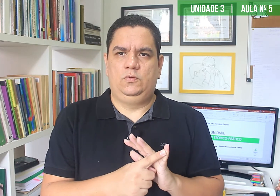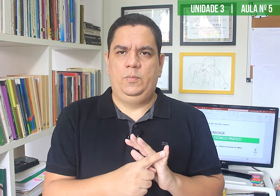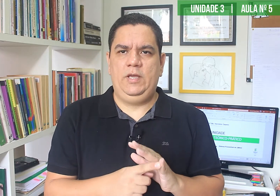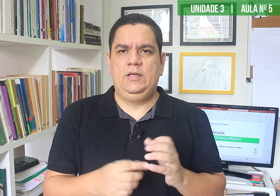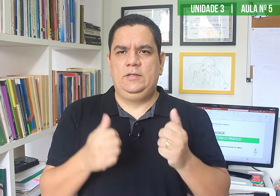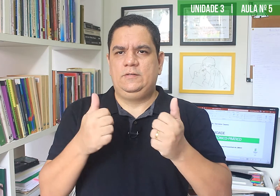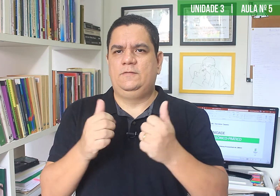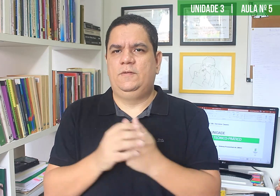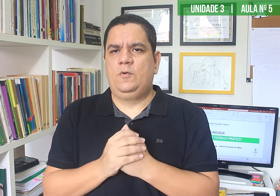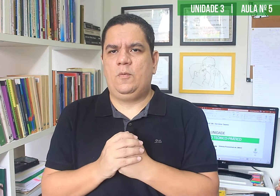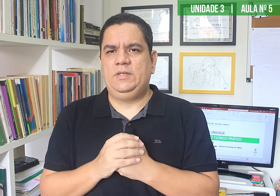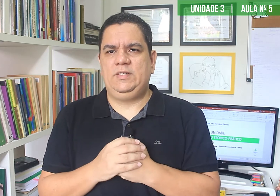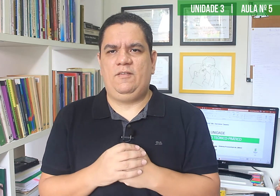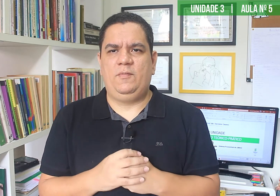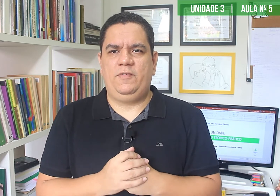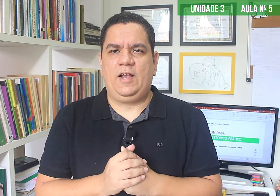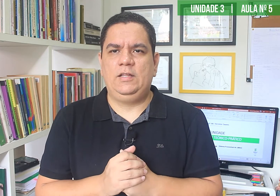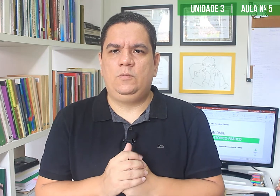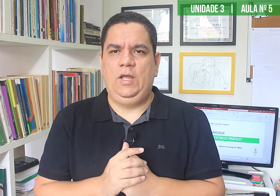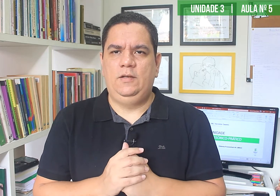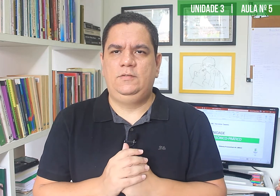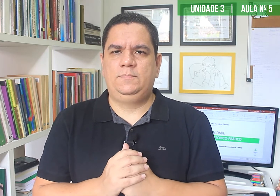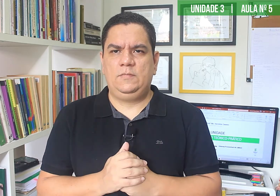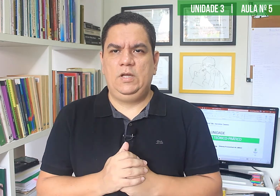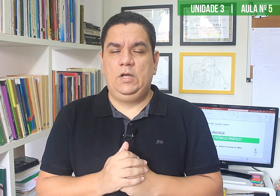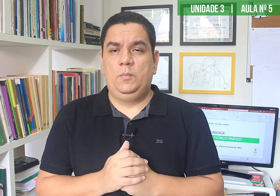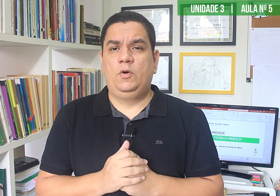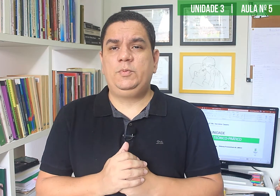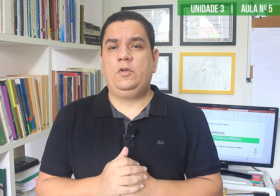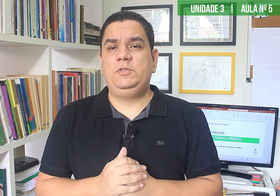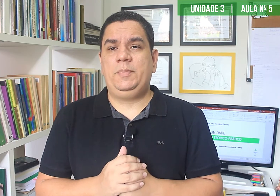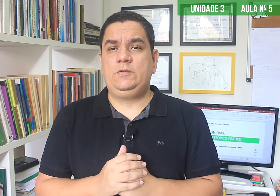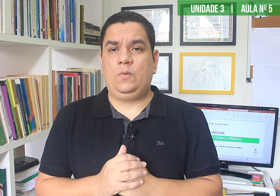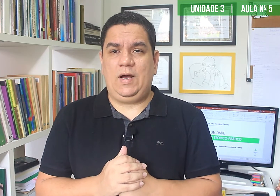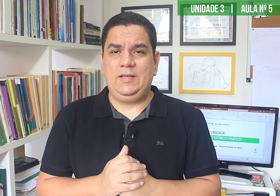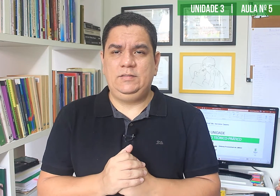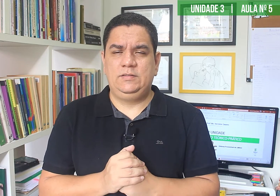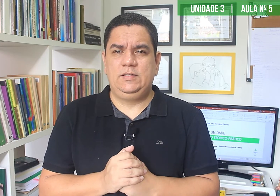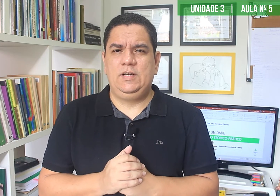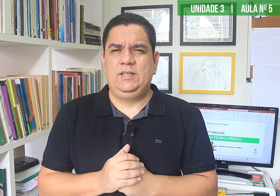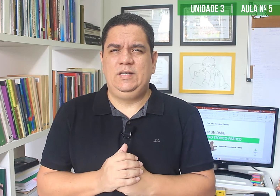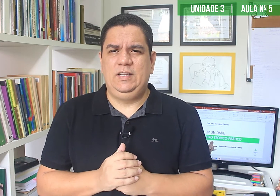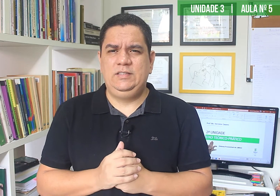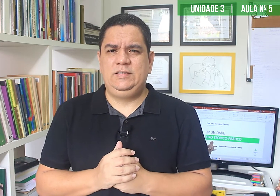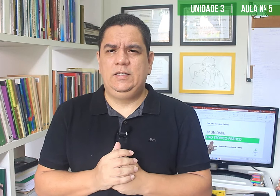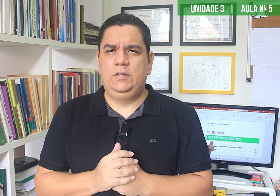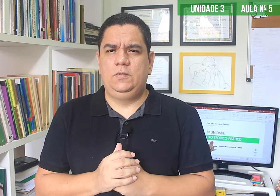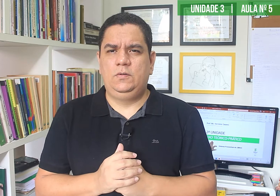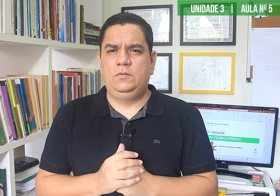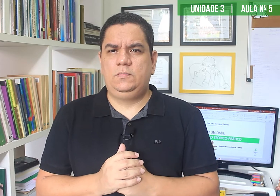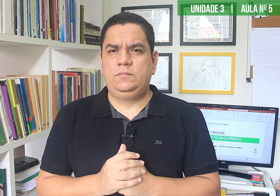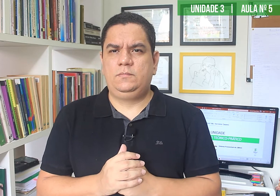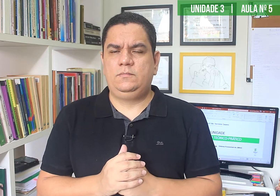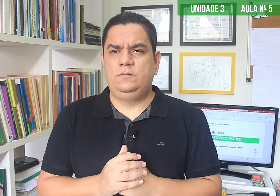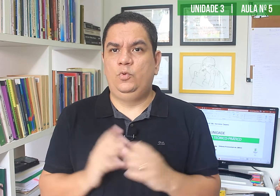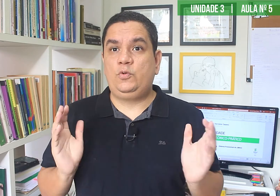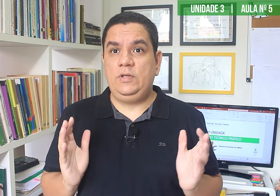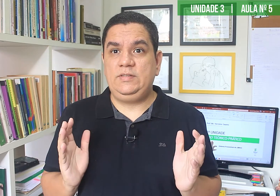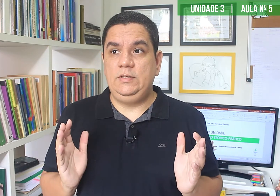bem? Vamos começar, vamos ver cada um deles. Bom, os pronomes pessoais, eles são muito conhecidos,